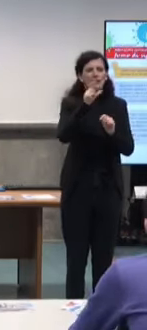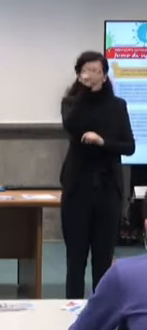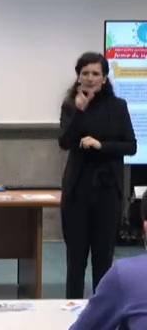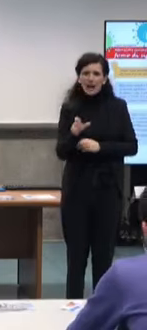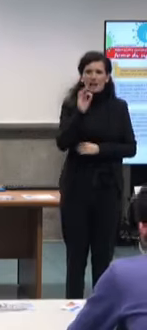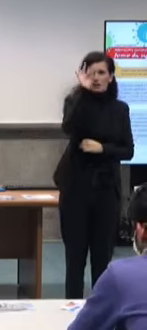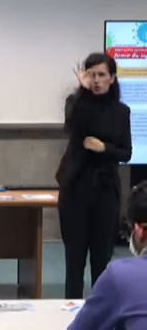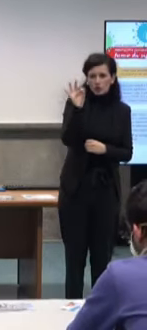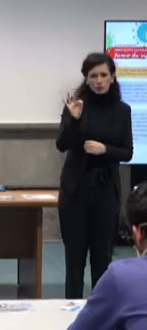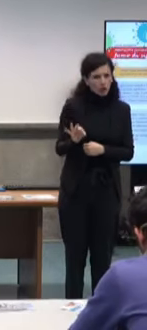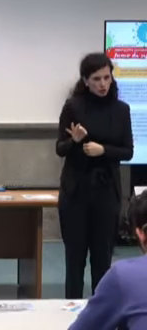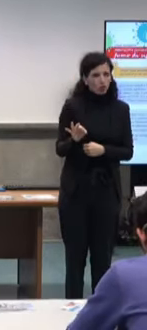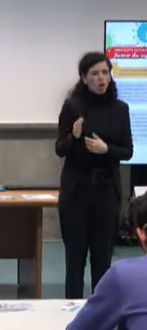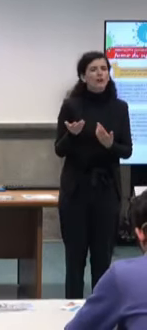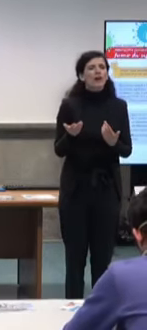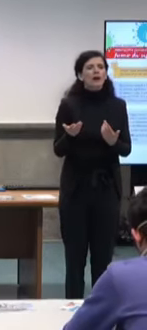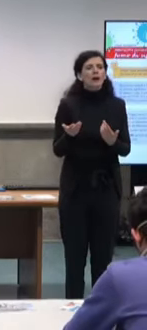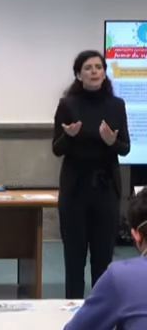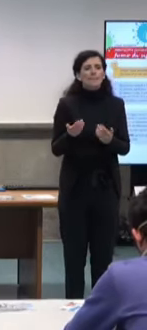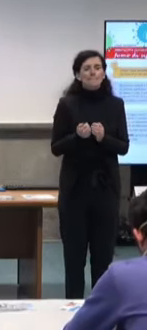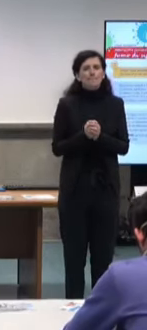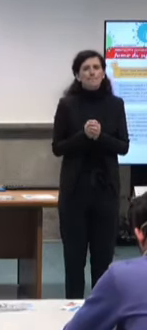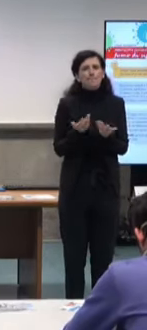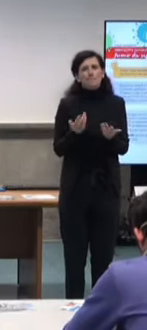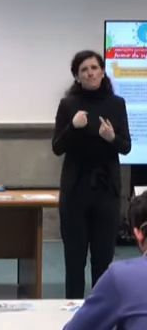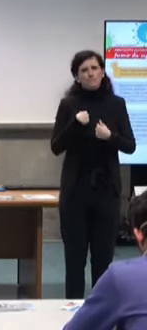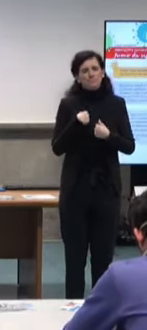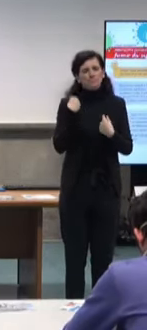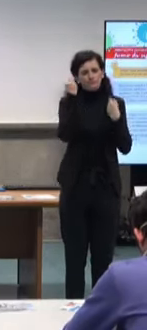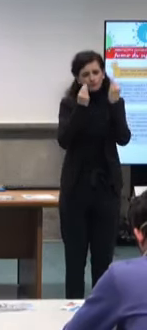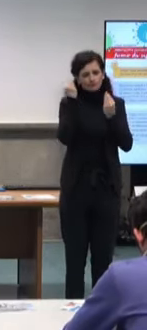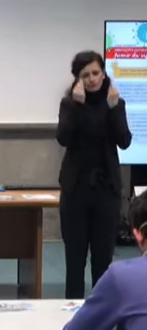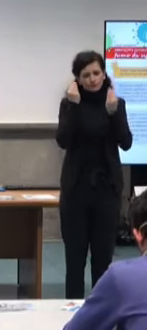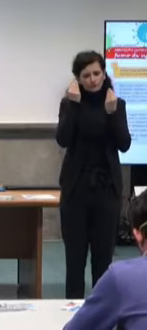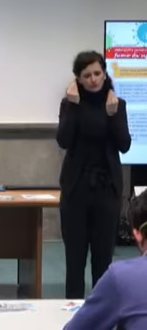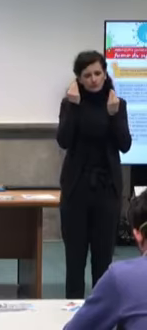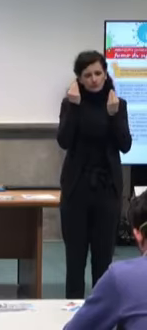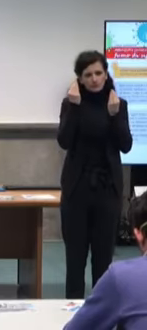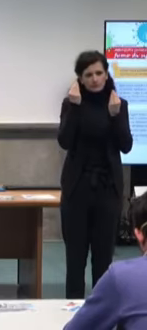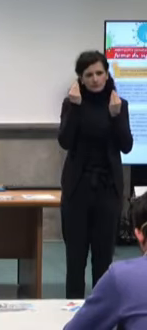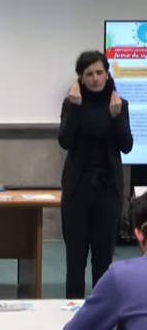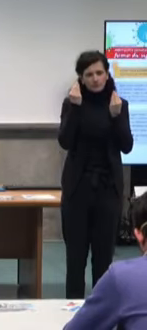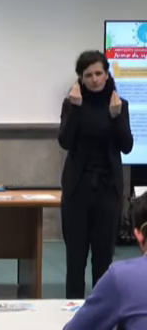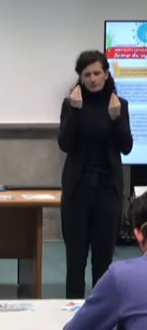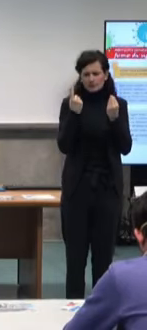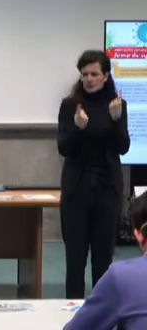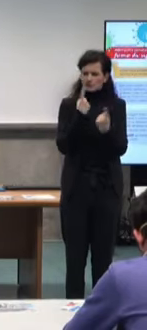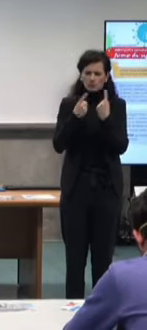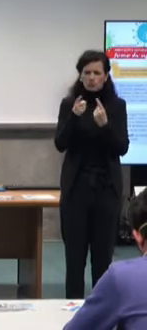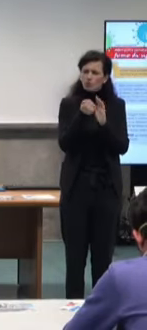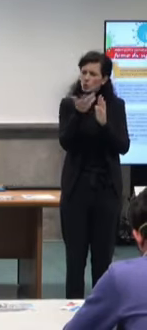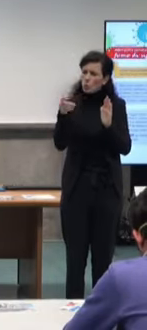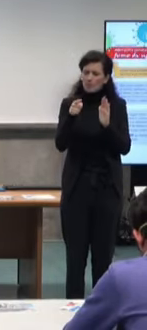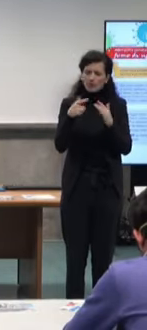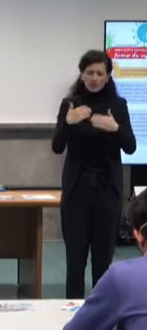colpite ora io credo che è un dato diciamo per quanto drammatico ma è